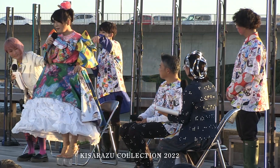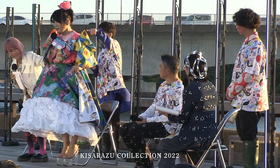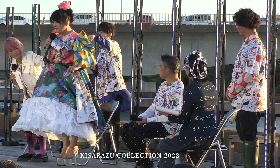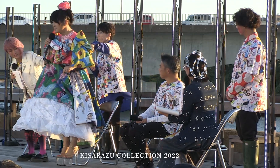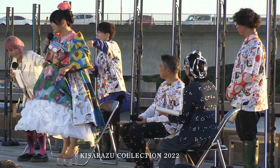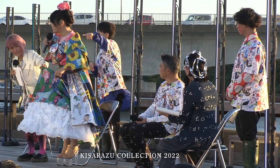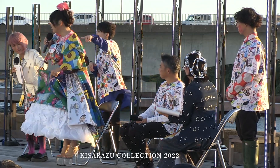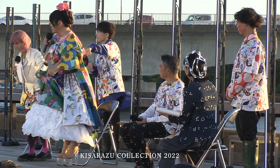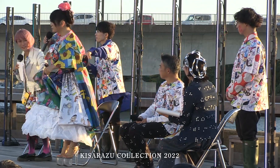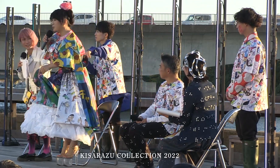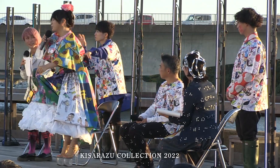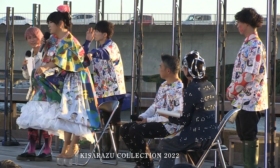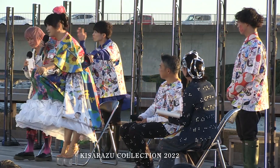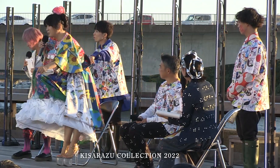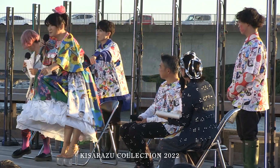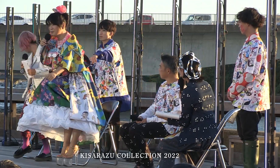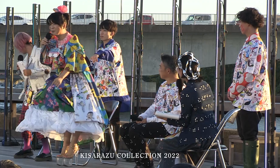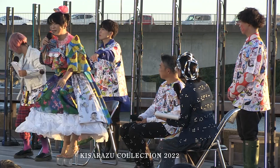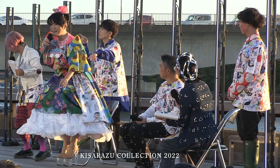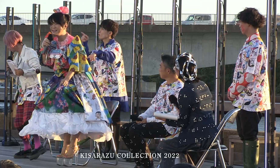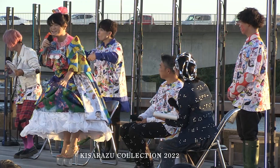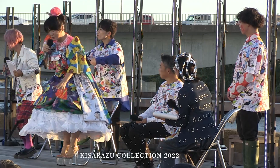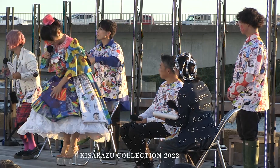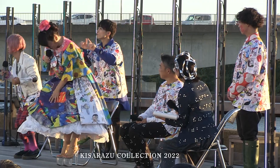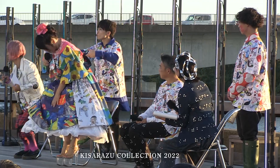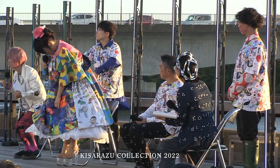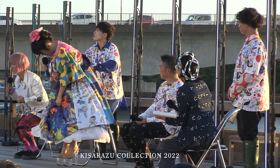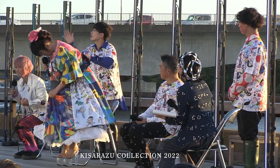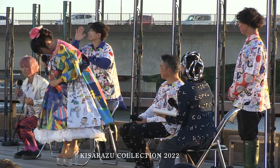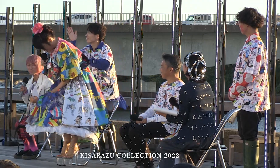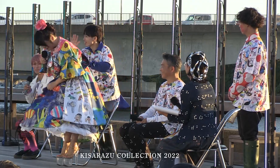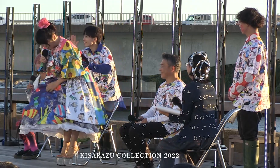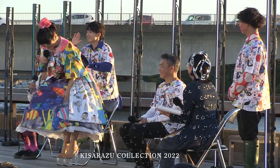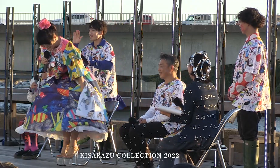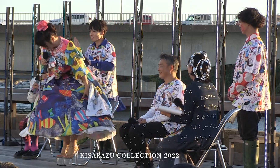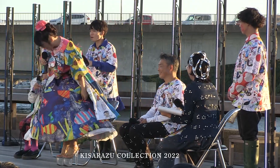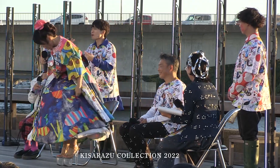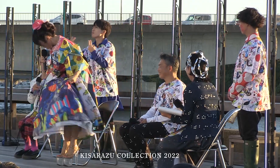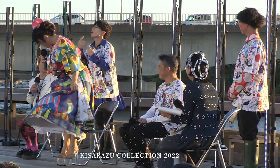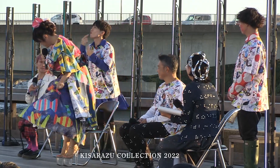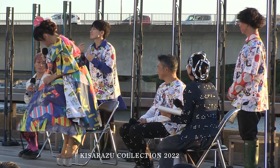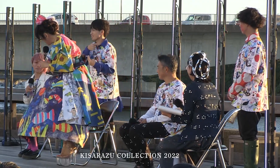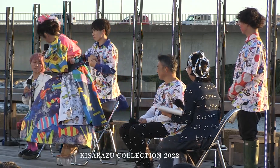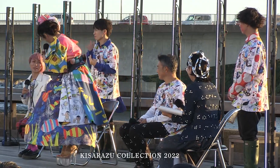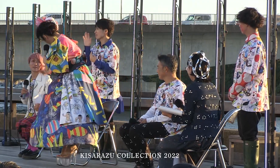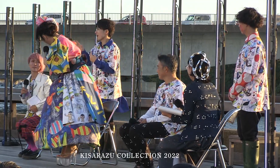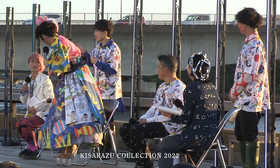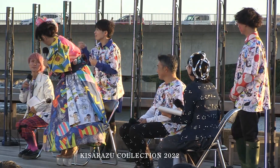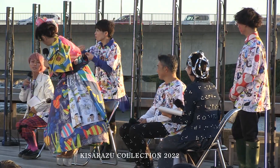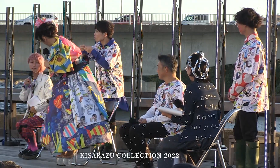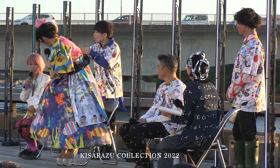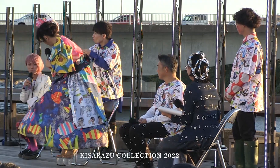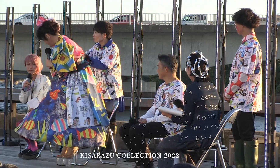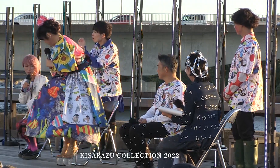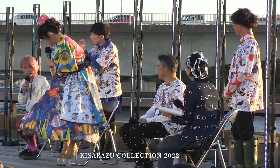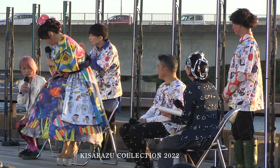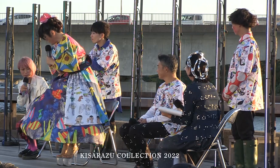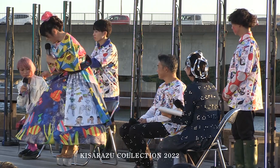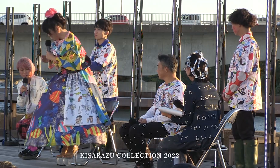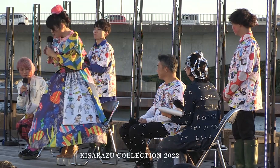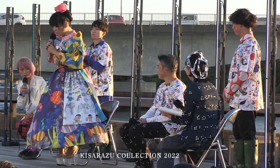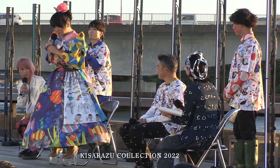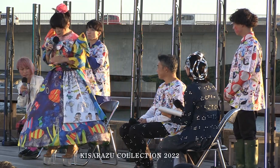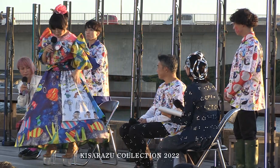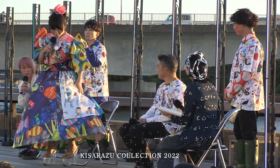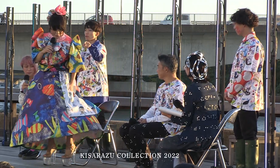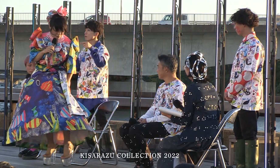ね、すごい、こんな普通めくらないんですけど、見てほしいから、こういう細部まで ね、 そうですね、 みん